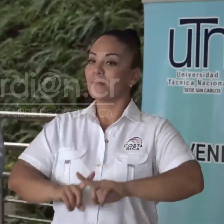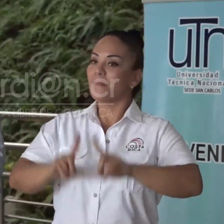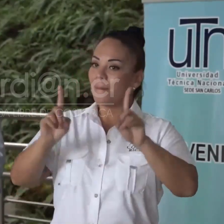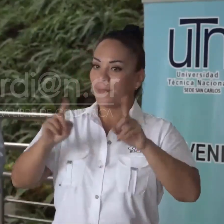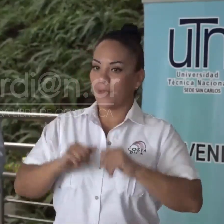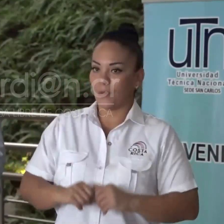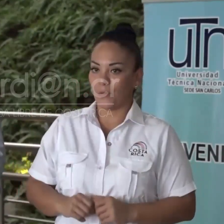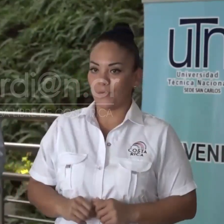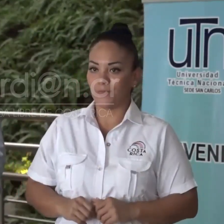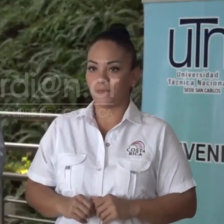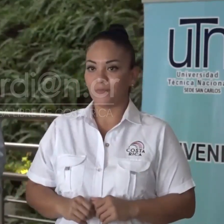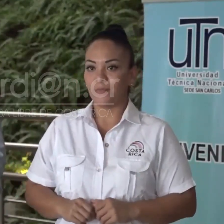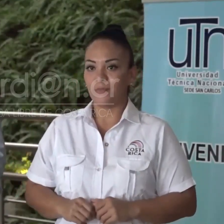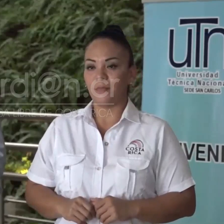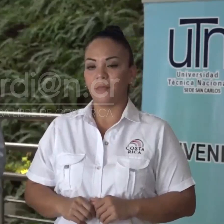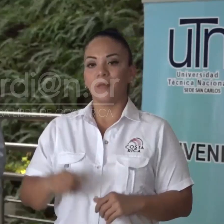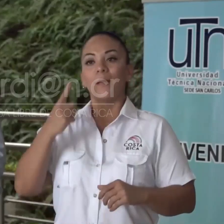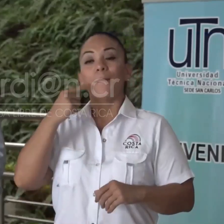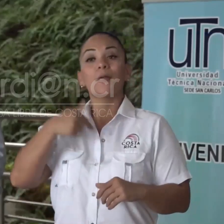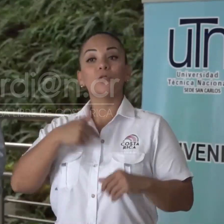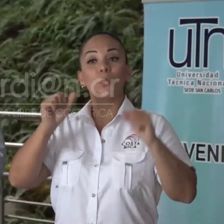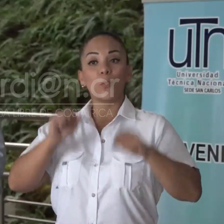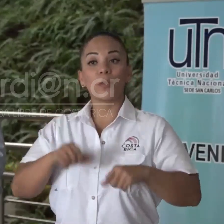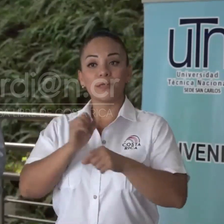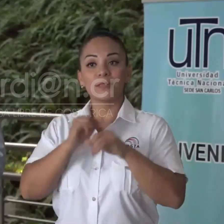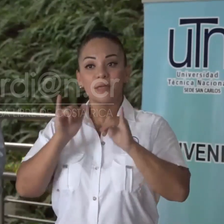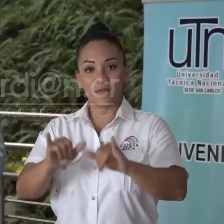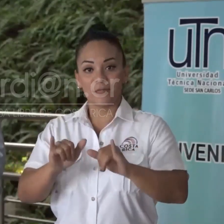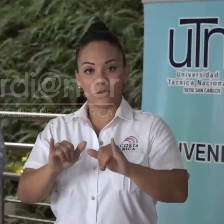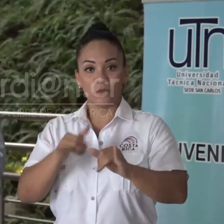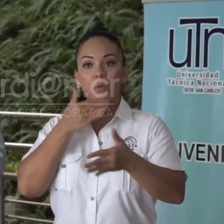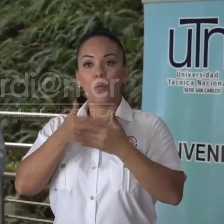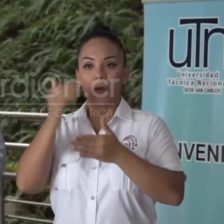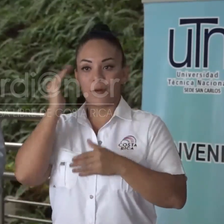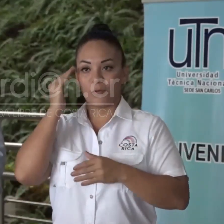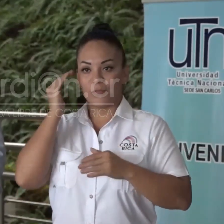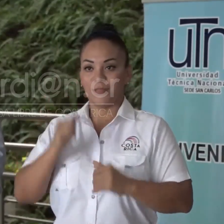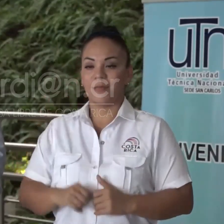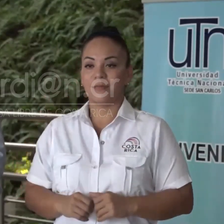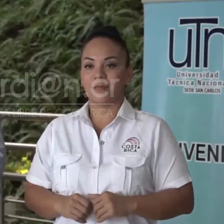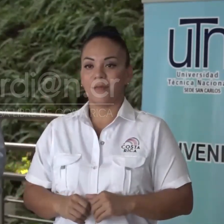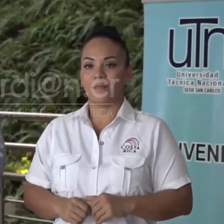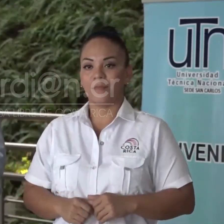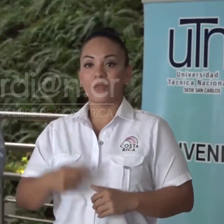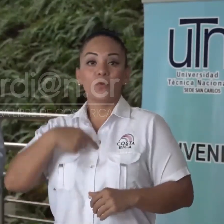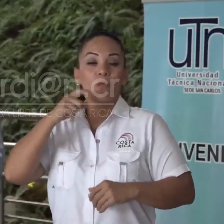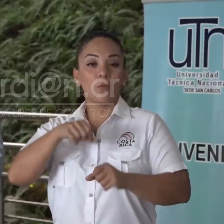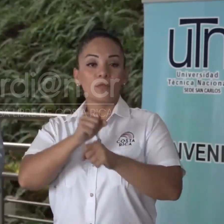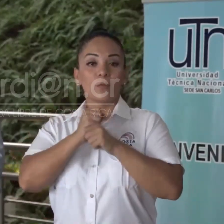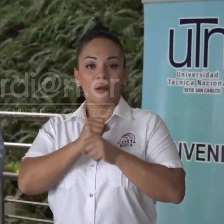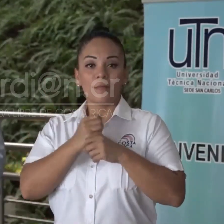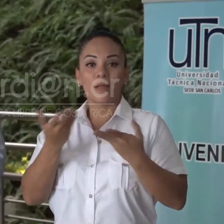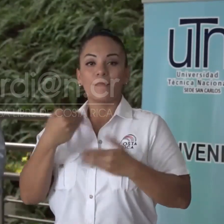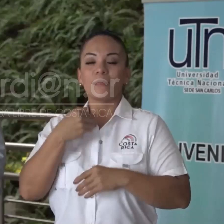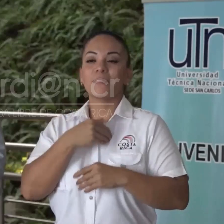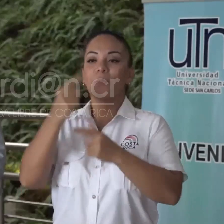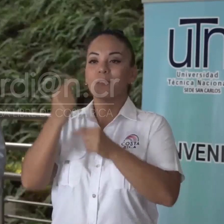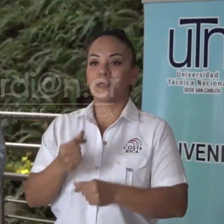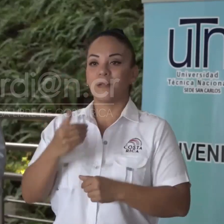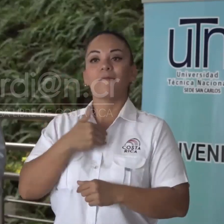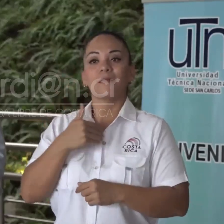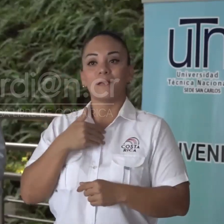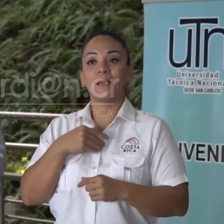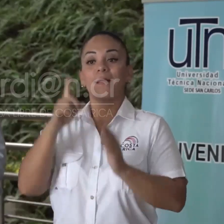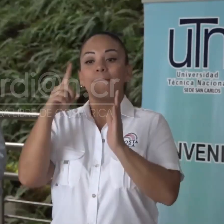Pero para yo poder hacer eso en buena conciencia, tengo que asegurarme que el Ministerio de Hacienda va a tener